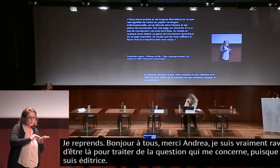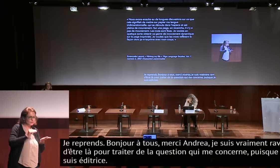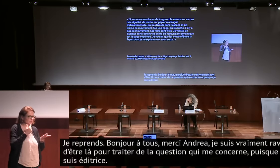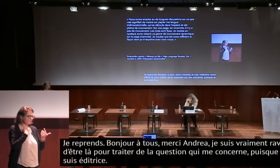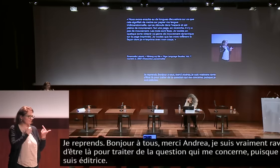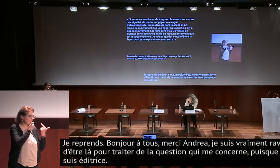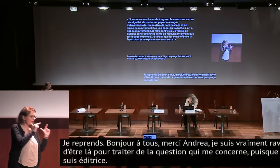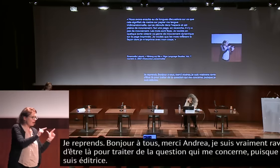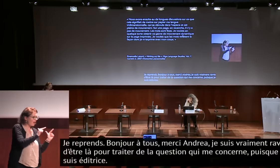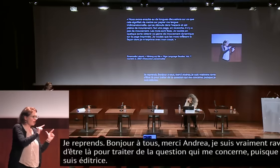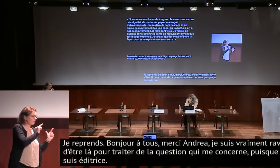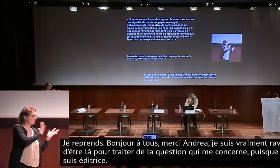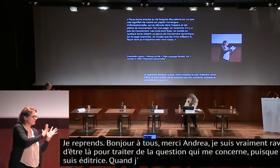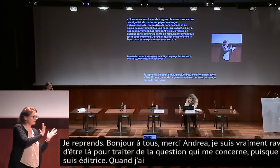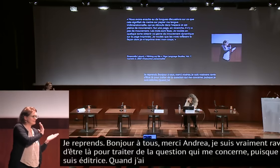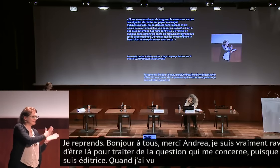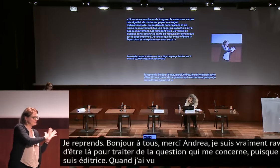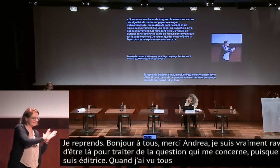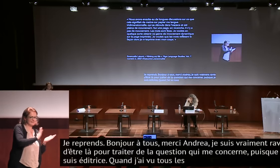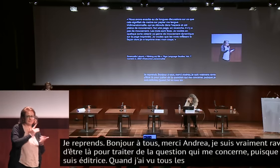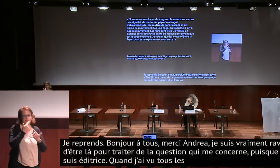les auteurs